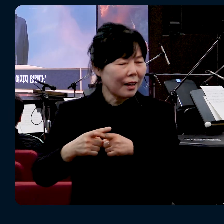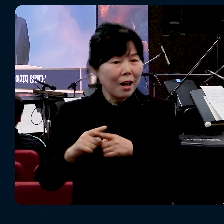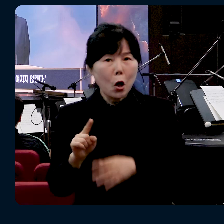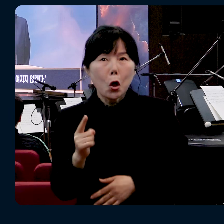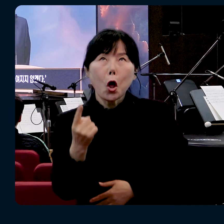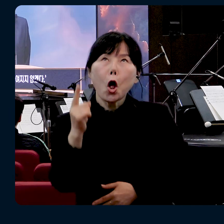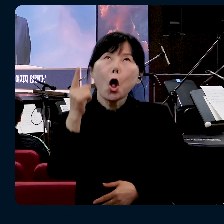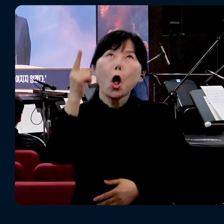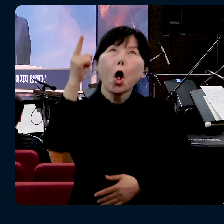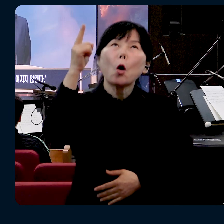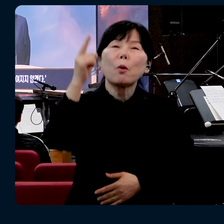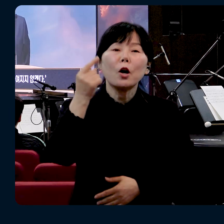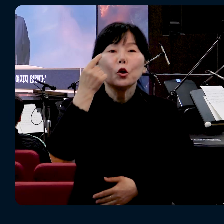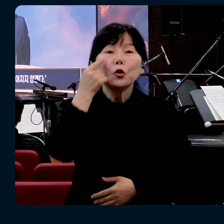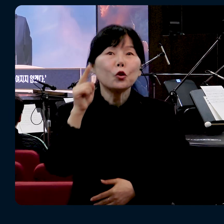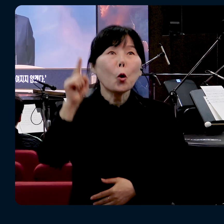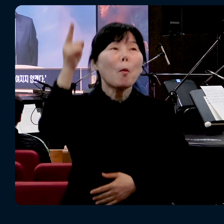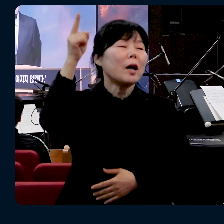내려가요.